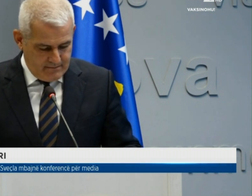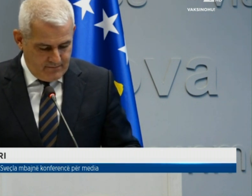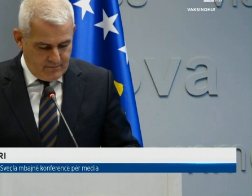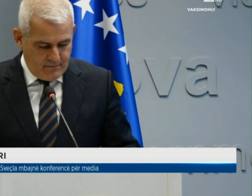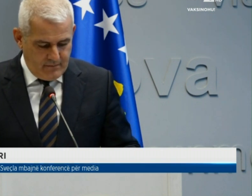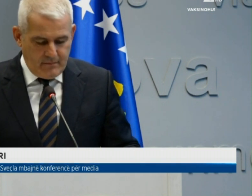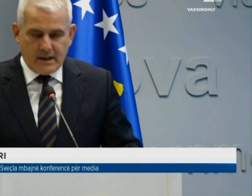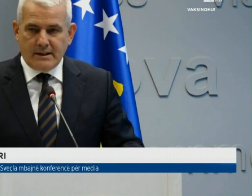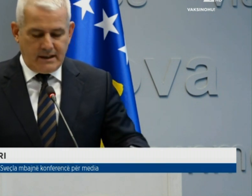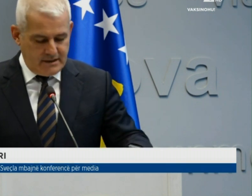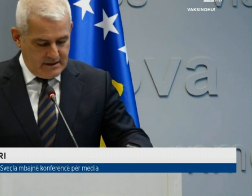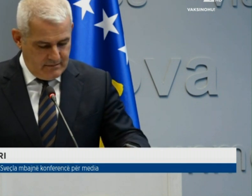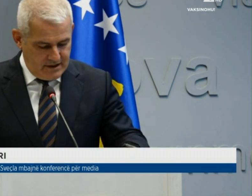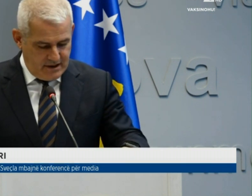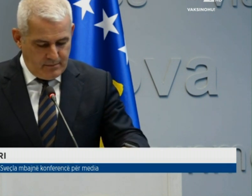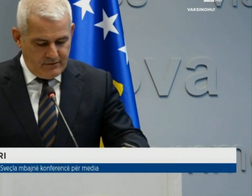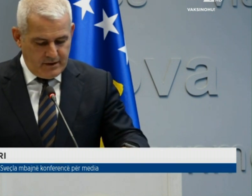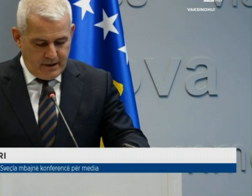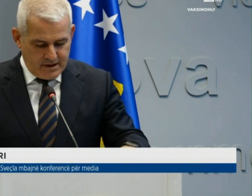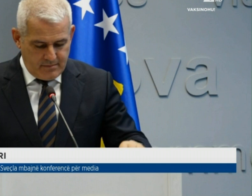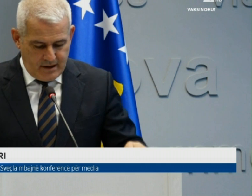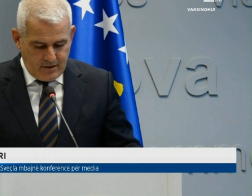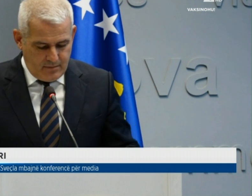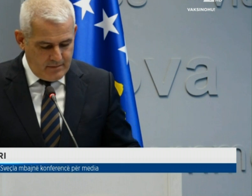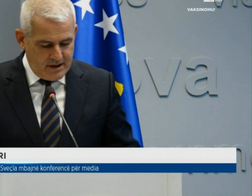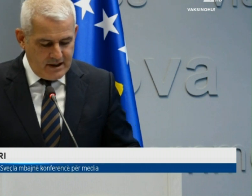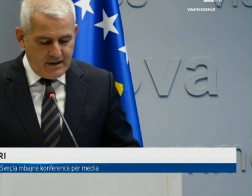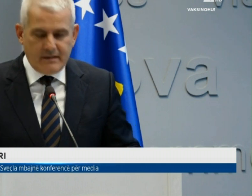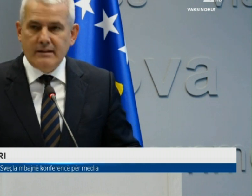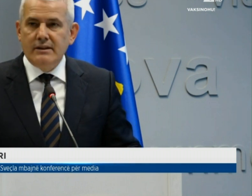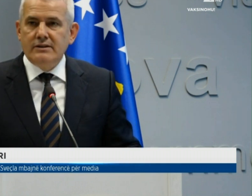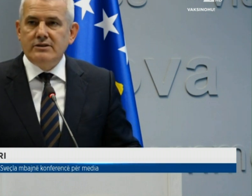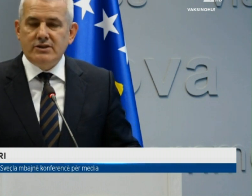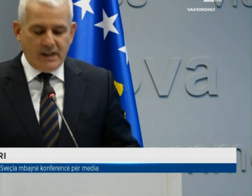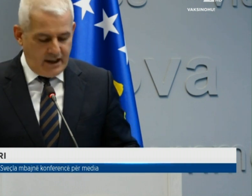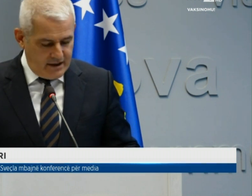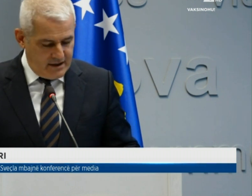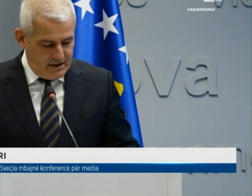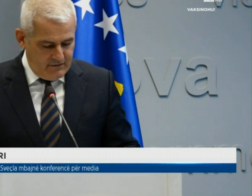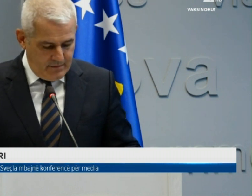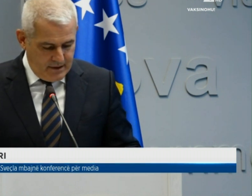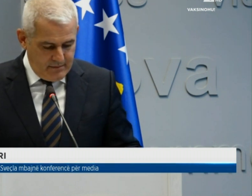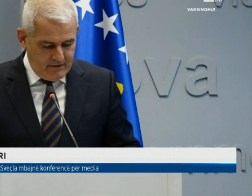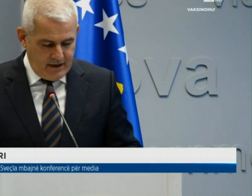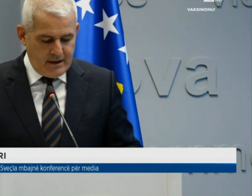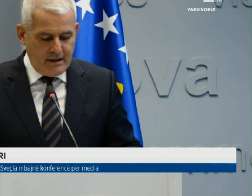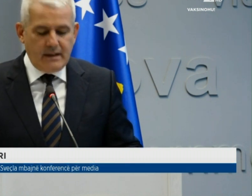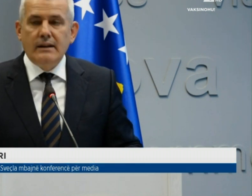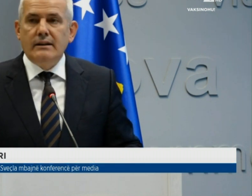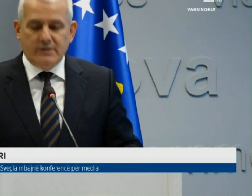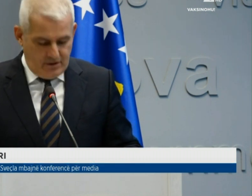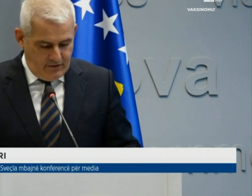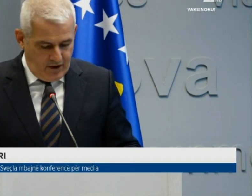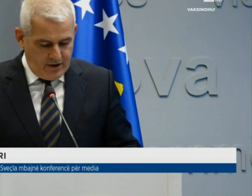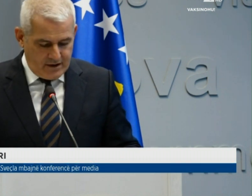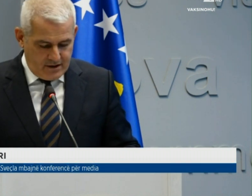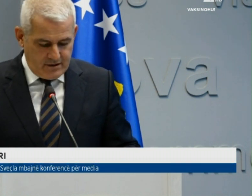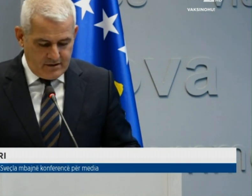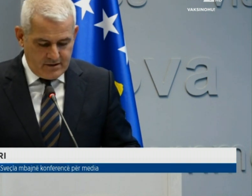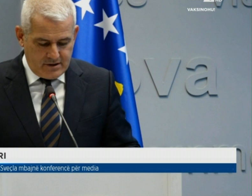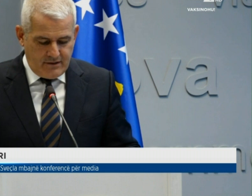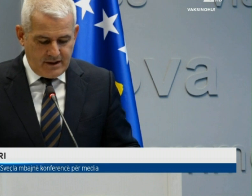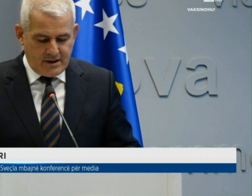situatës. Me këtë rast, Ministria Punëve të Brendshme ju bën me dije se është garant i veprimeve sovrane